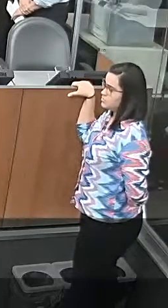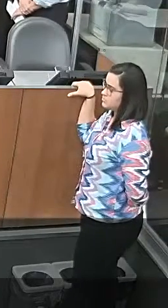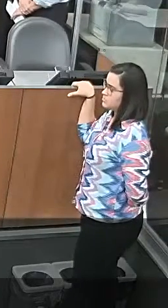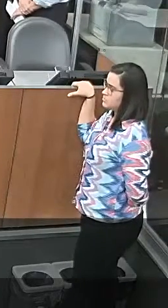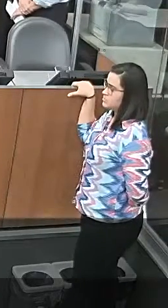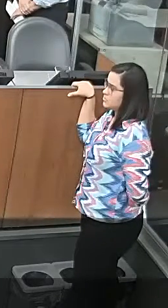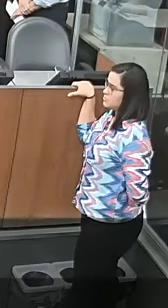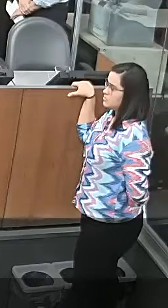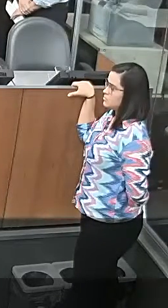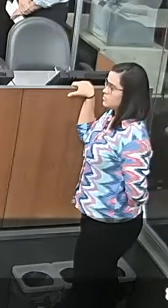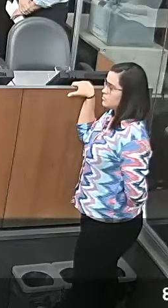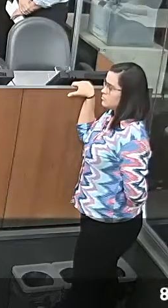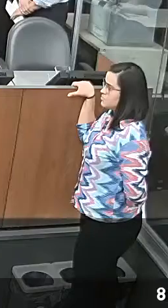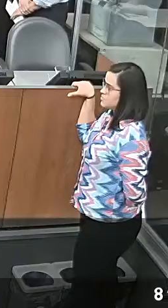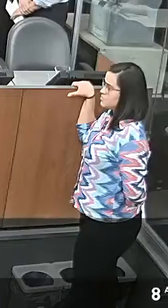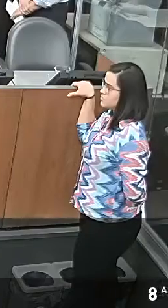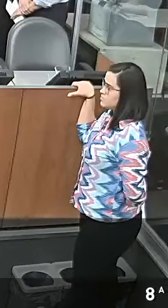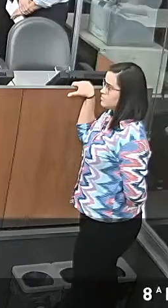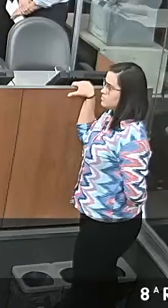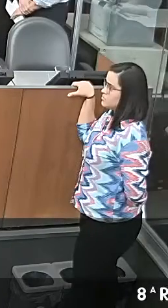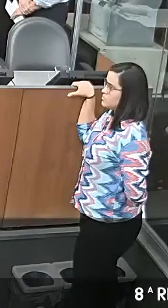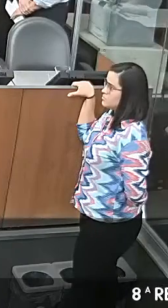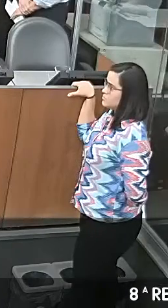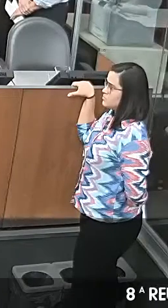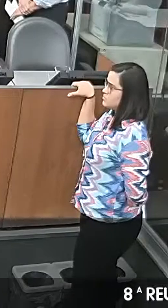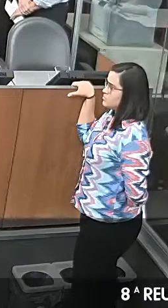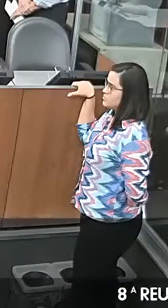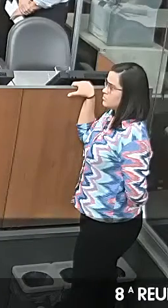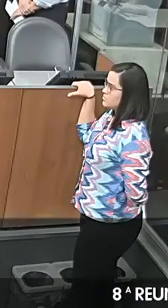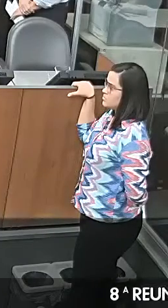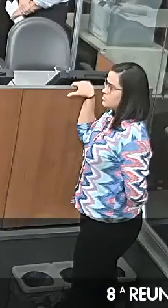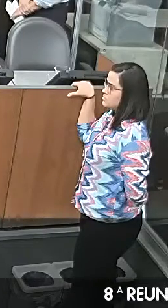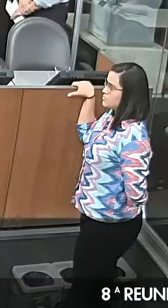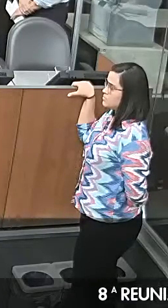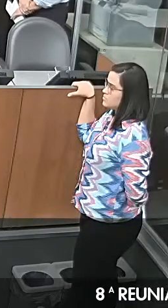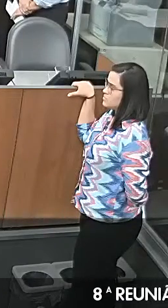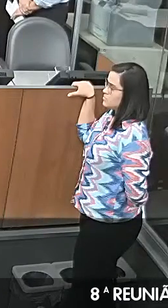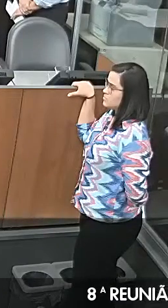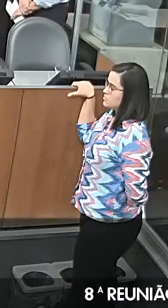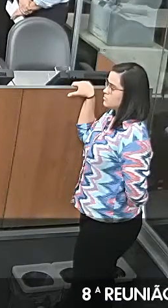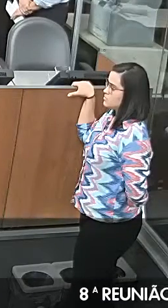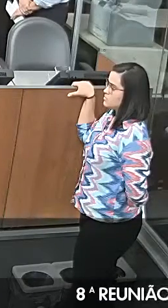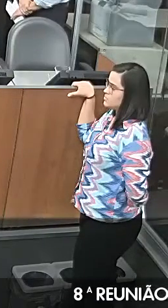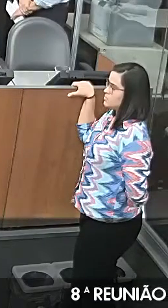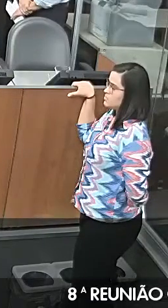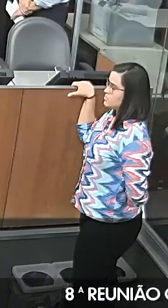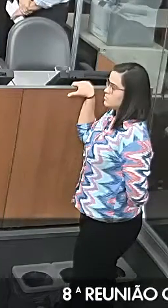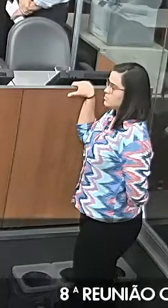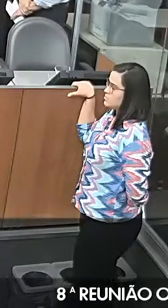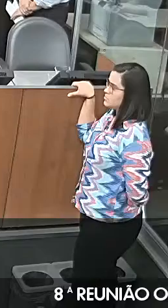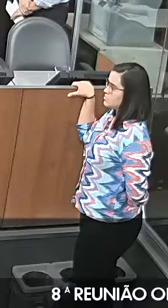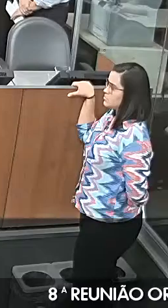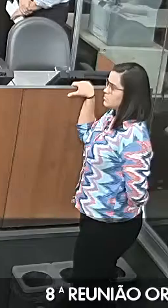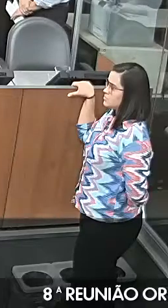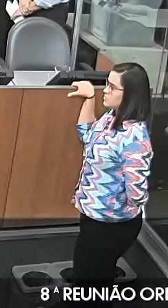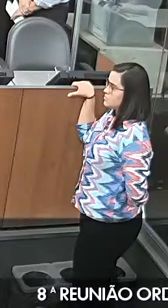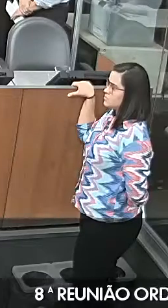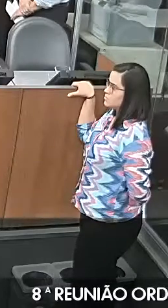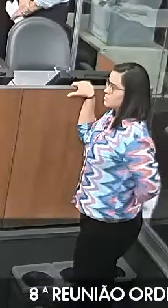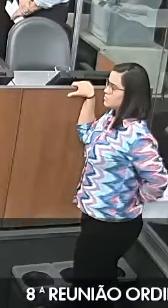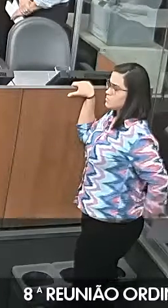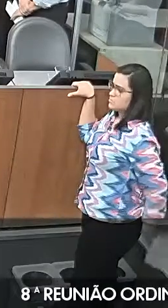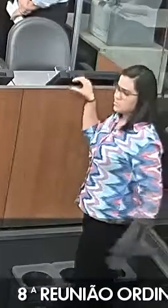região Barreiro, no município de Belo Horizonte, para ouvir os moradores a respeito da necessidade de extensão do metrô de Belo Horizonte à região do Barreiro. Excelentíssimo senhor presidente da